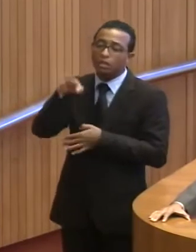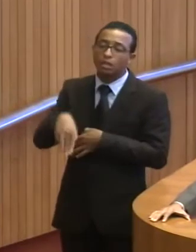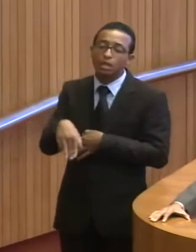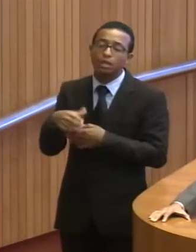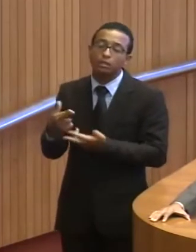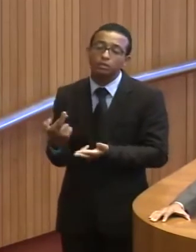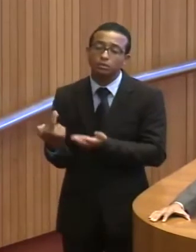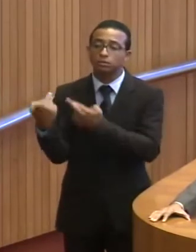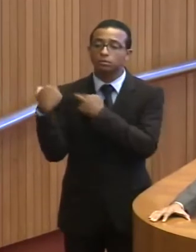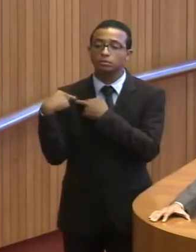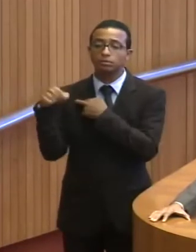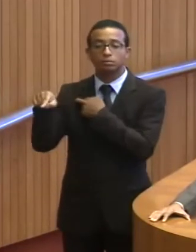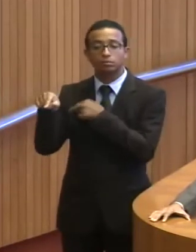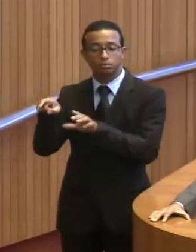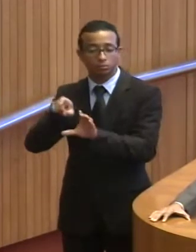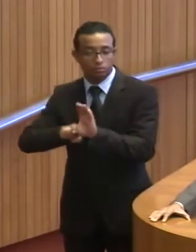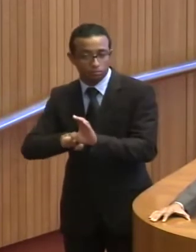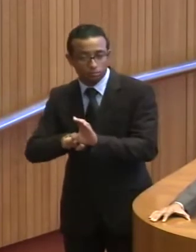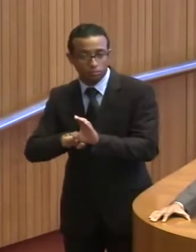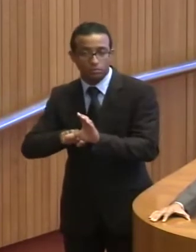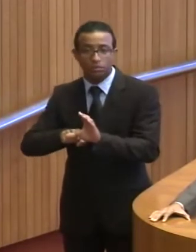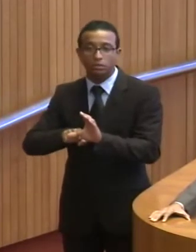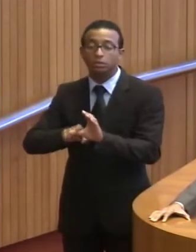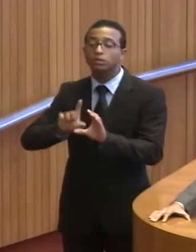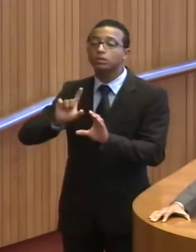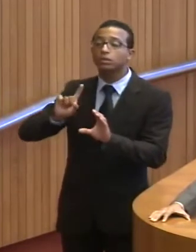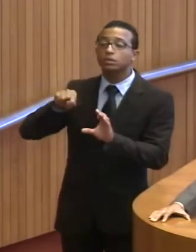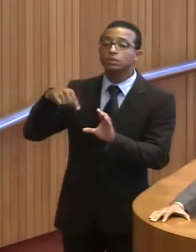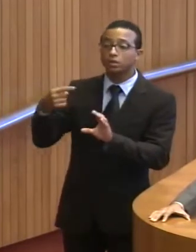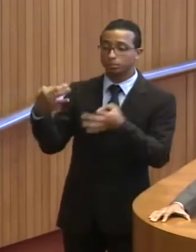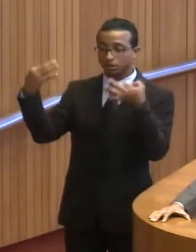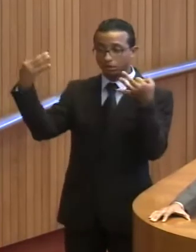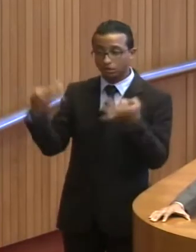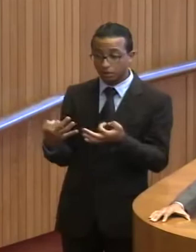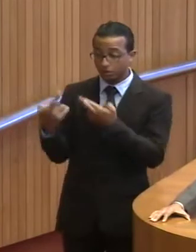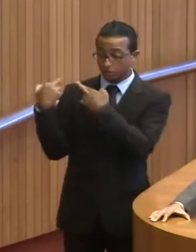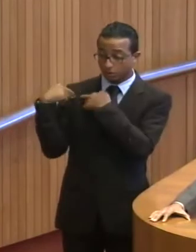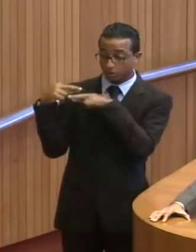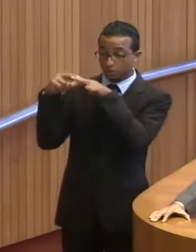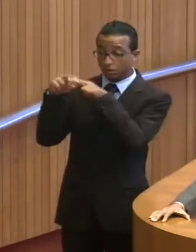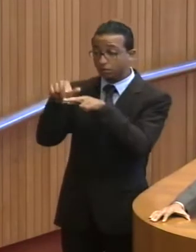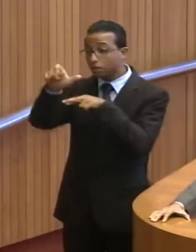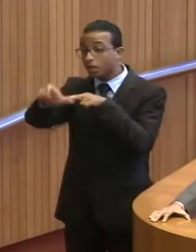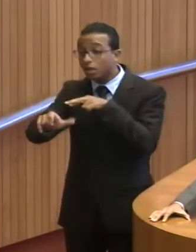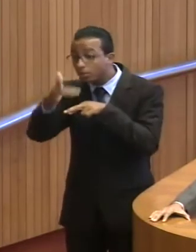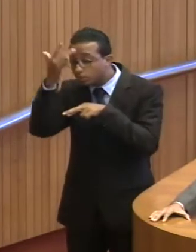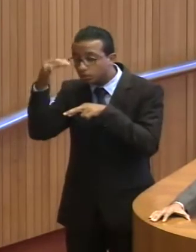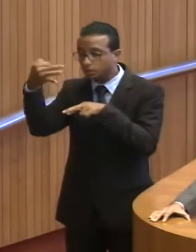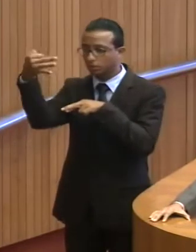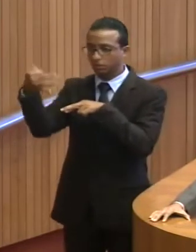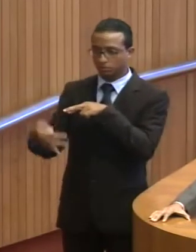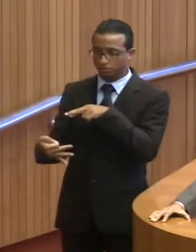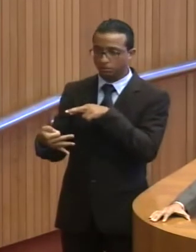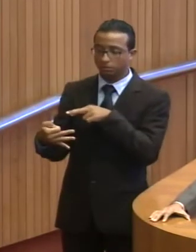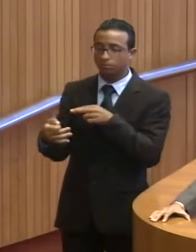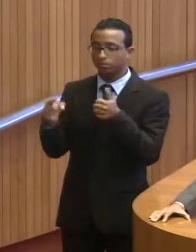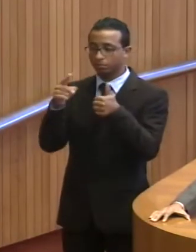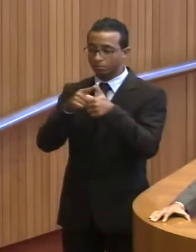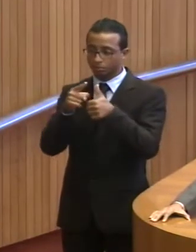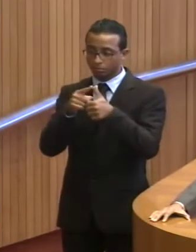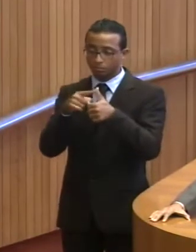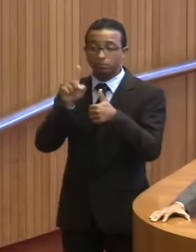dos recorrentes por tal débito e a correta imputação de tal responsabilidade a eles. Quanto ao primeiro